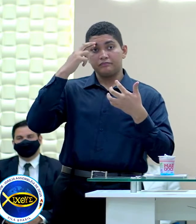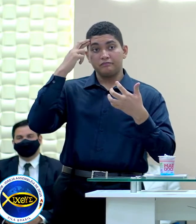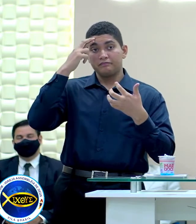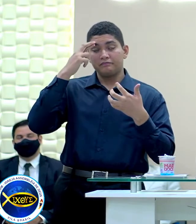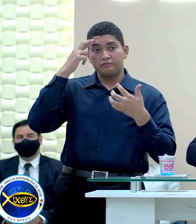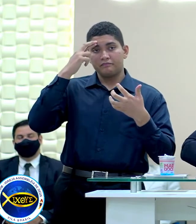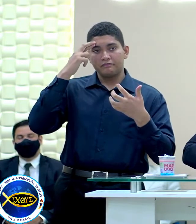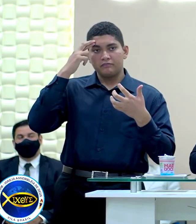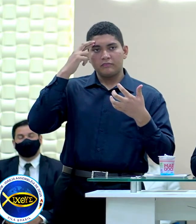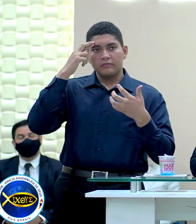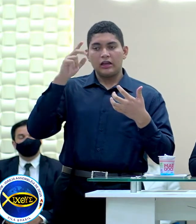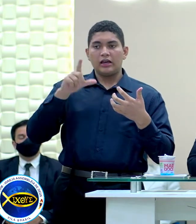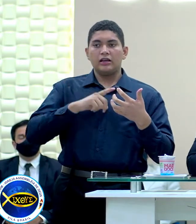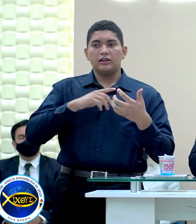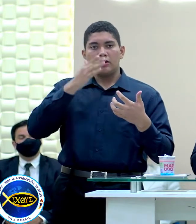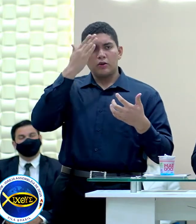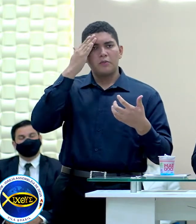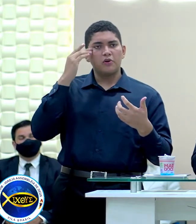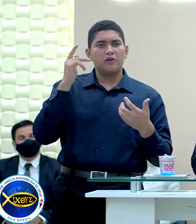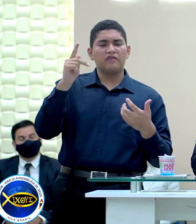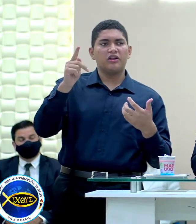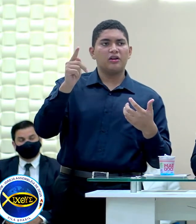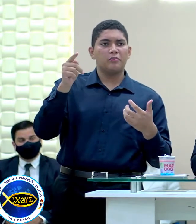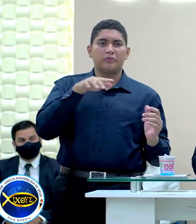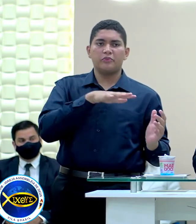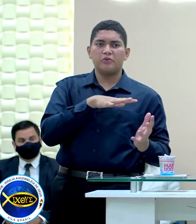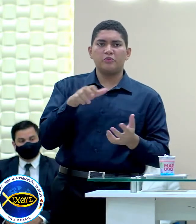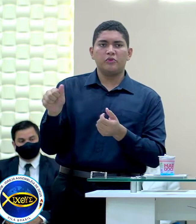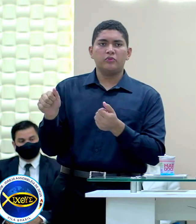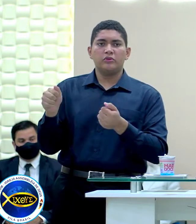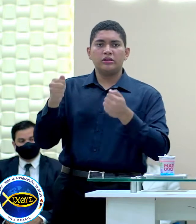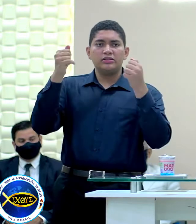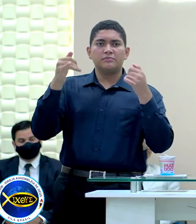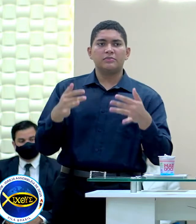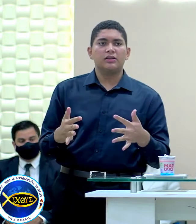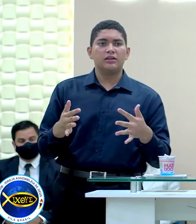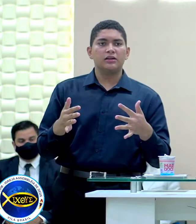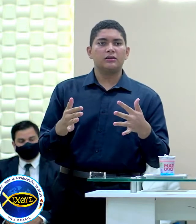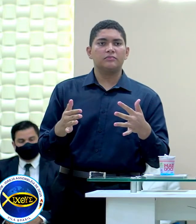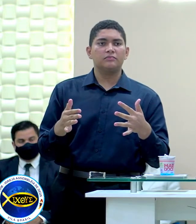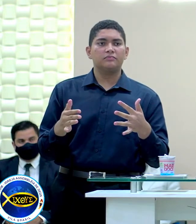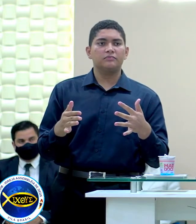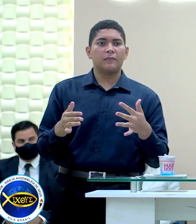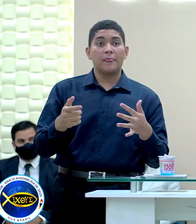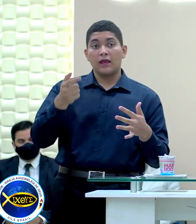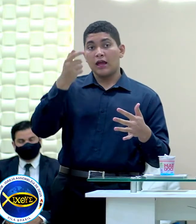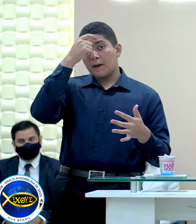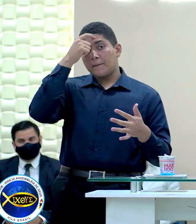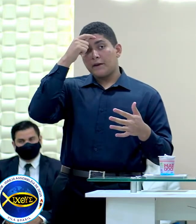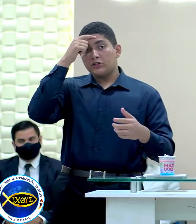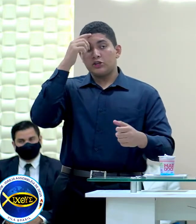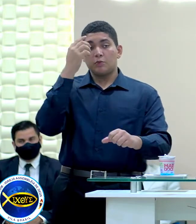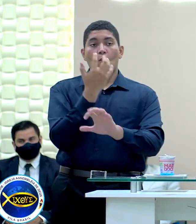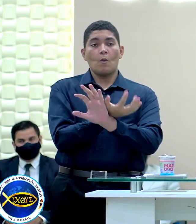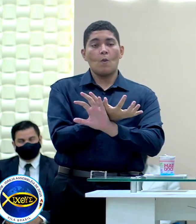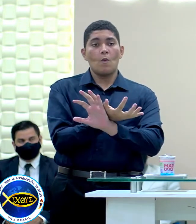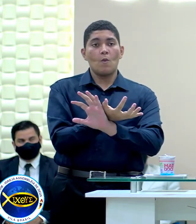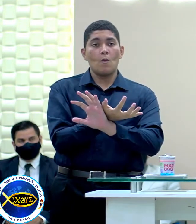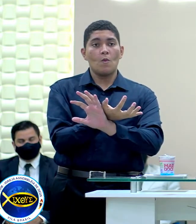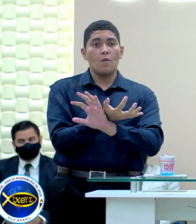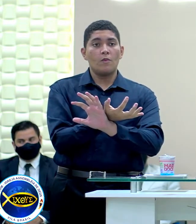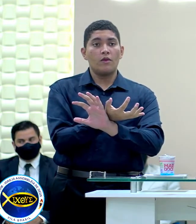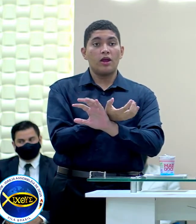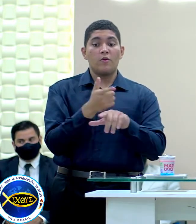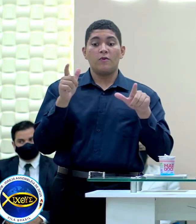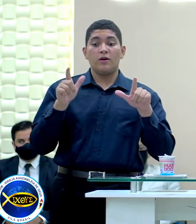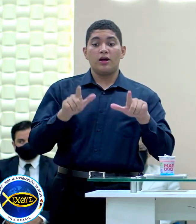Existe um provérbio aí fora que diz que mente vazia é